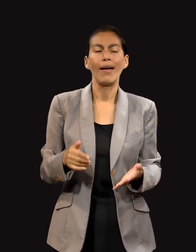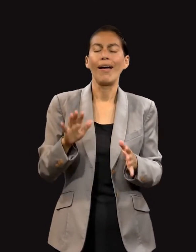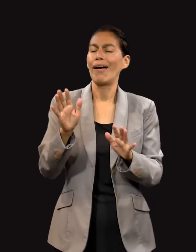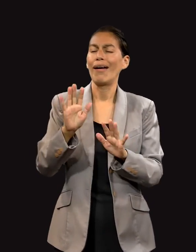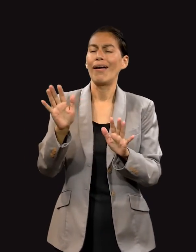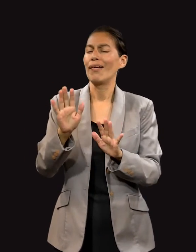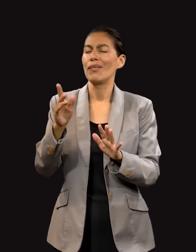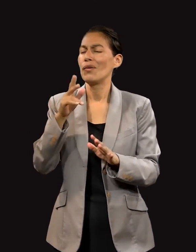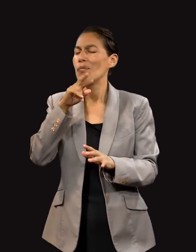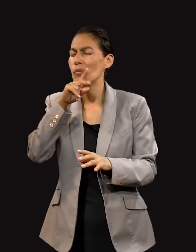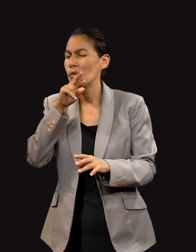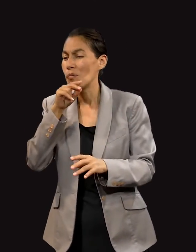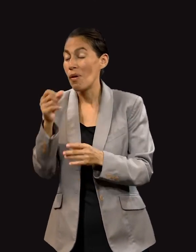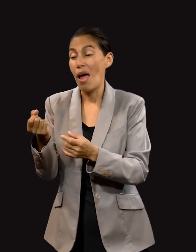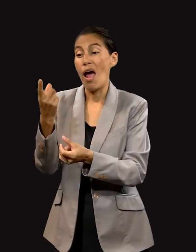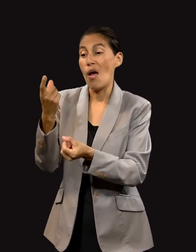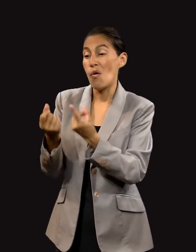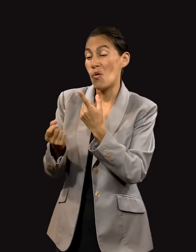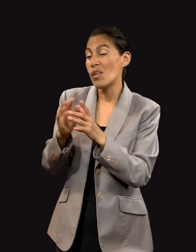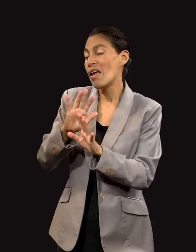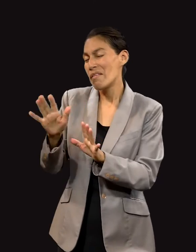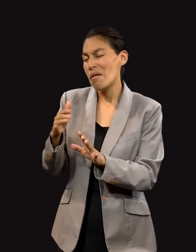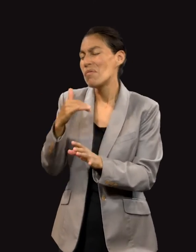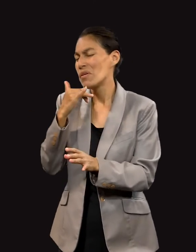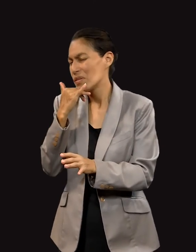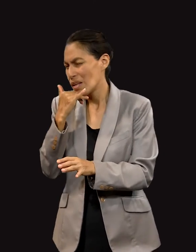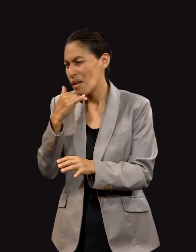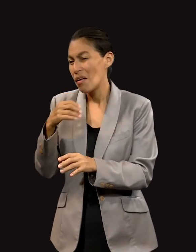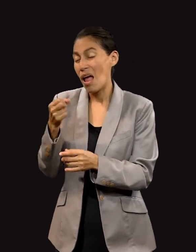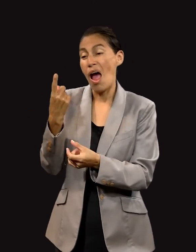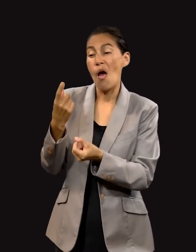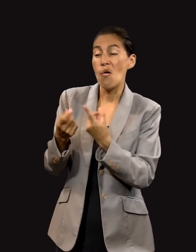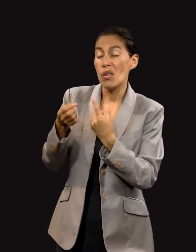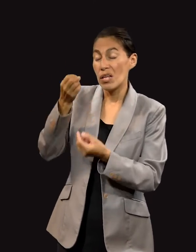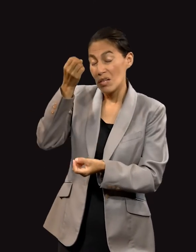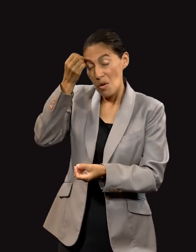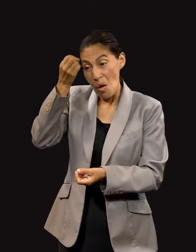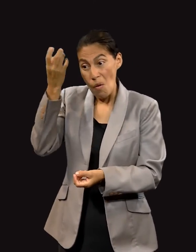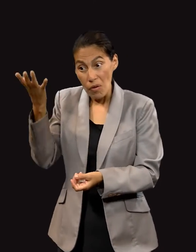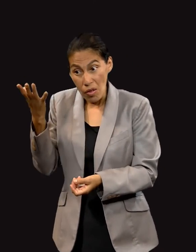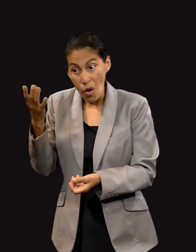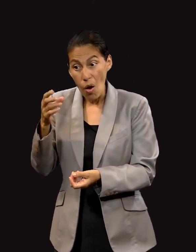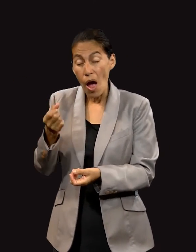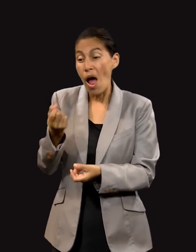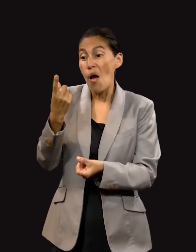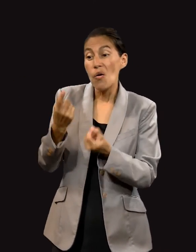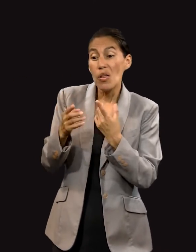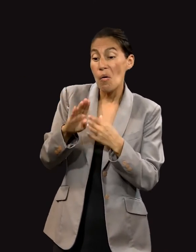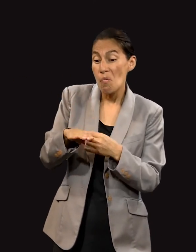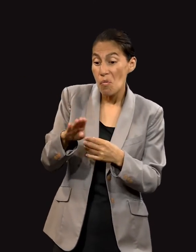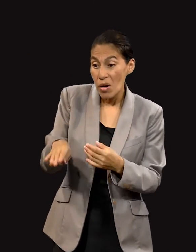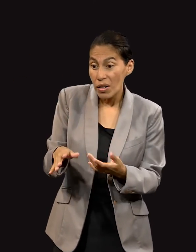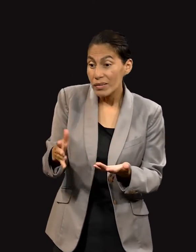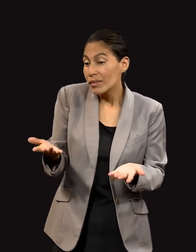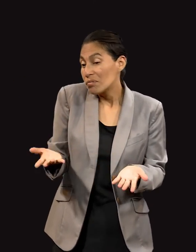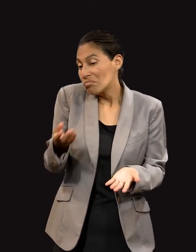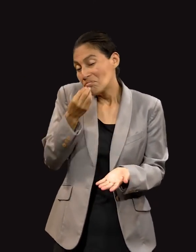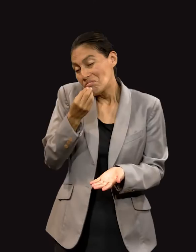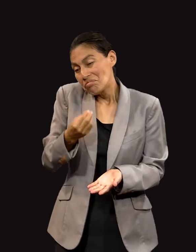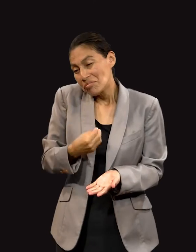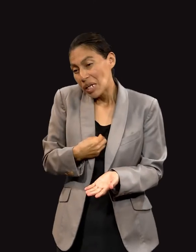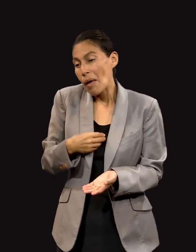ellas ya se les olvidó, quizá ya están muertas. Y no les pudo pedir perdón. Pero usted pide perdón a Dios por lo que hizo,